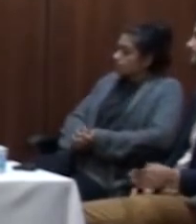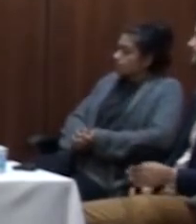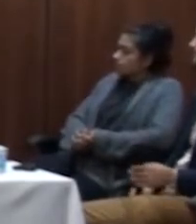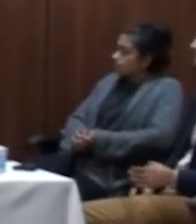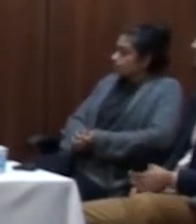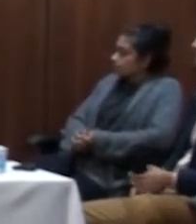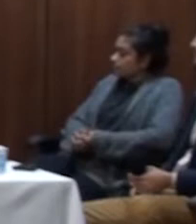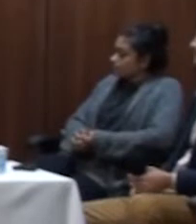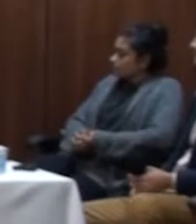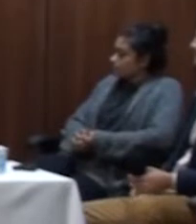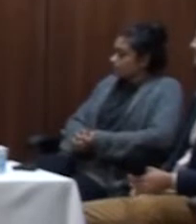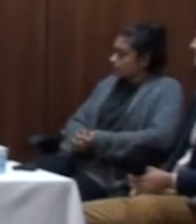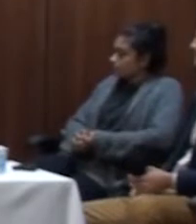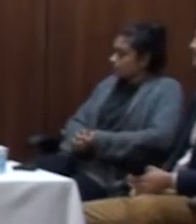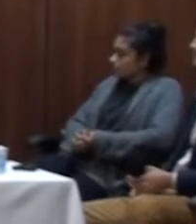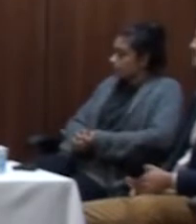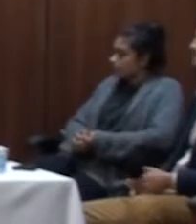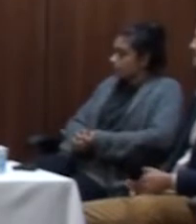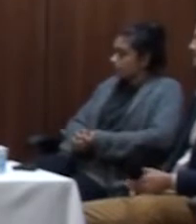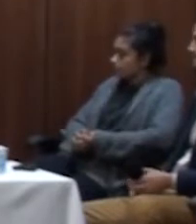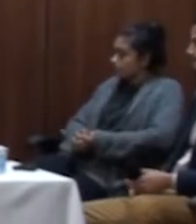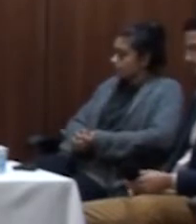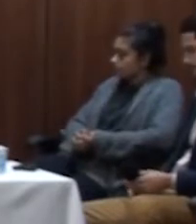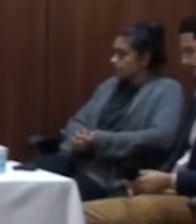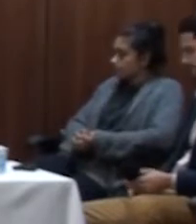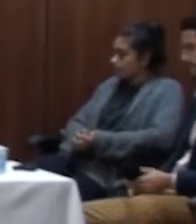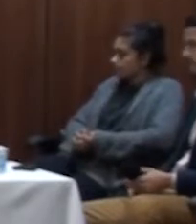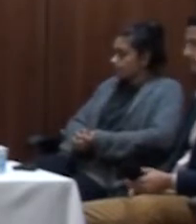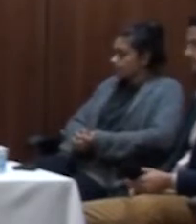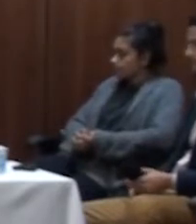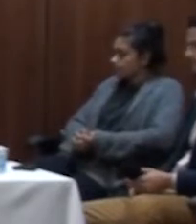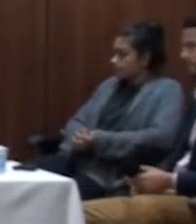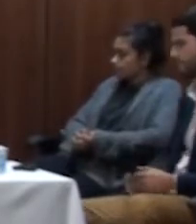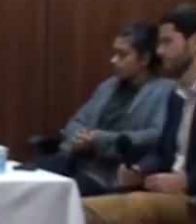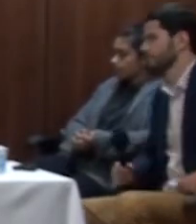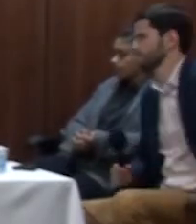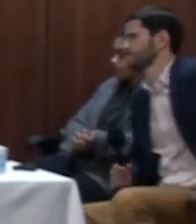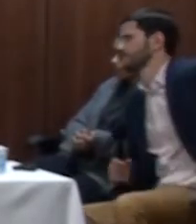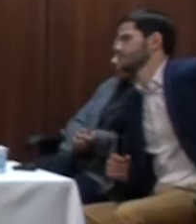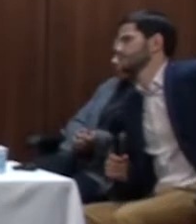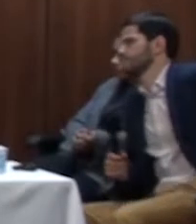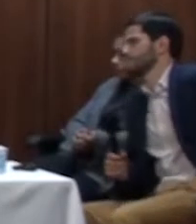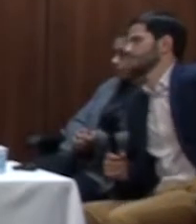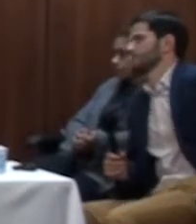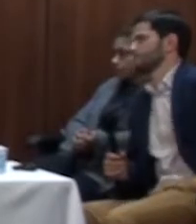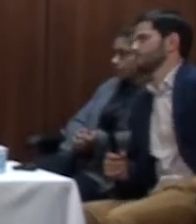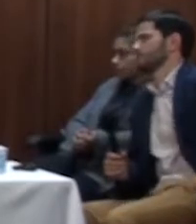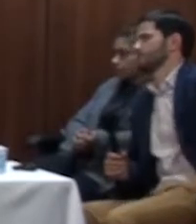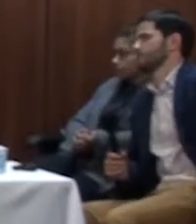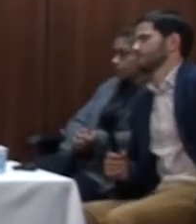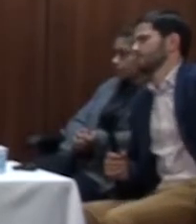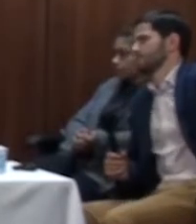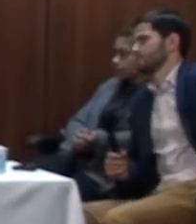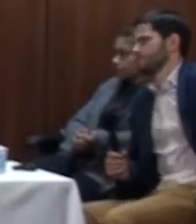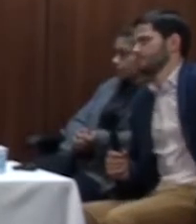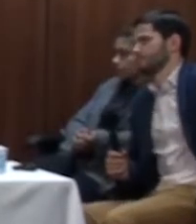2010. Quando eu entrei na Defensoria, já fui para o Núcleo, então a primeira coordenação do Núcleo foi da Maíra, que fez